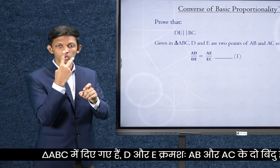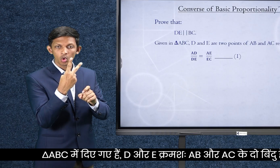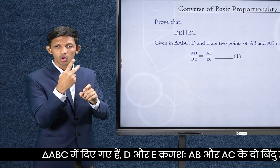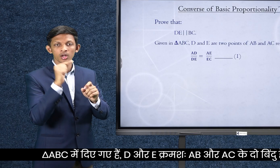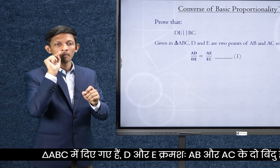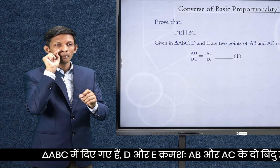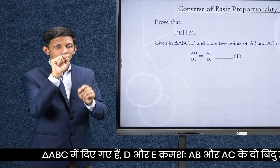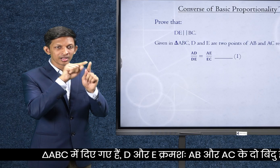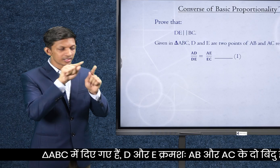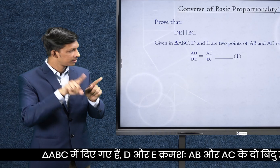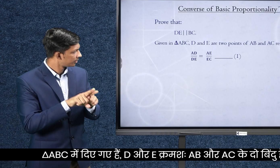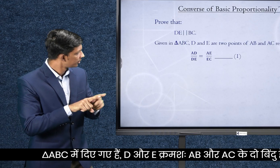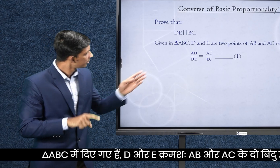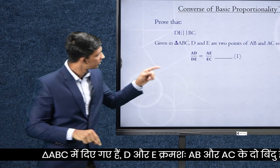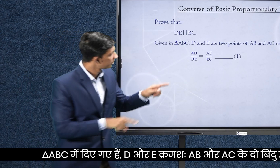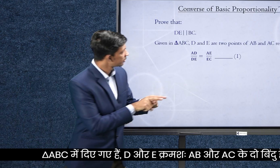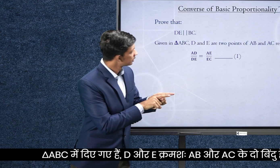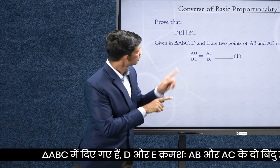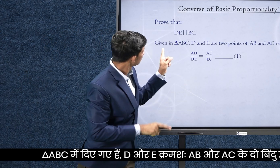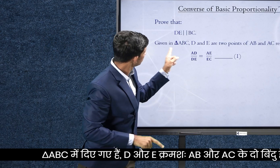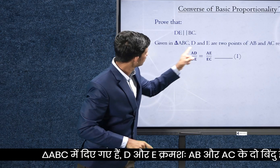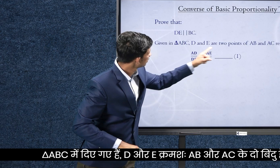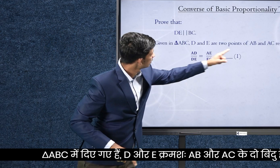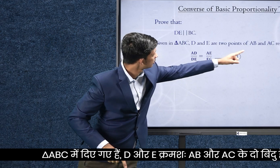क्रमशः AB और AC के दो बिंदु है। इस प्रकार की